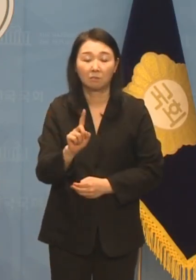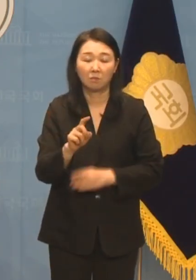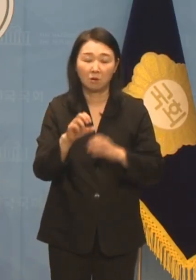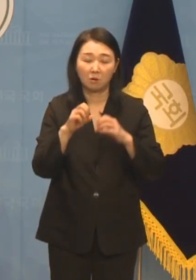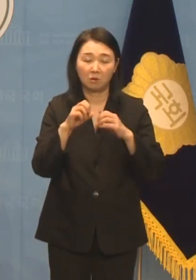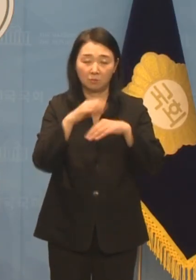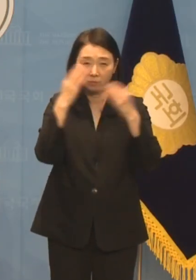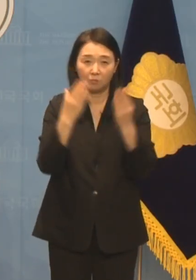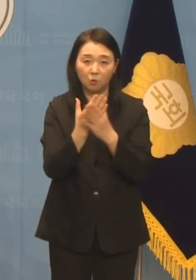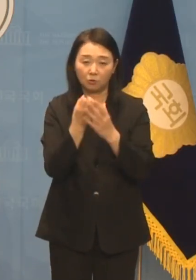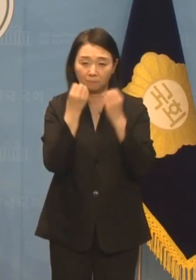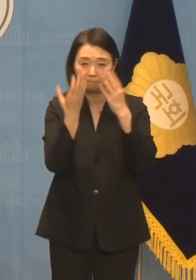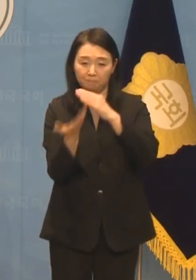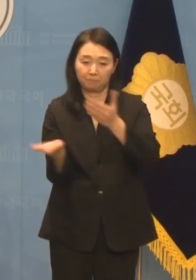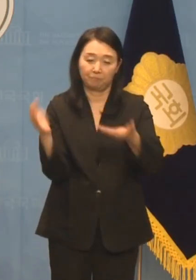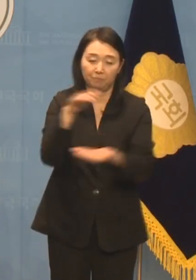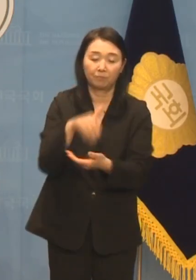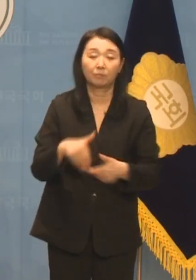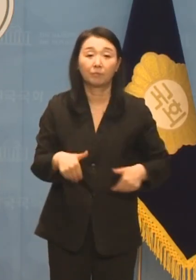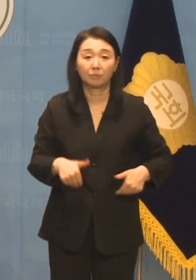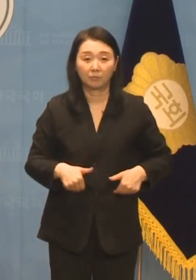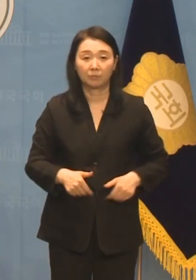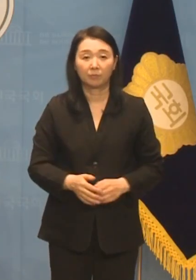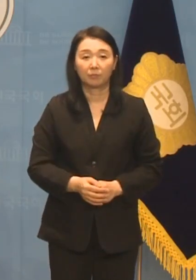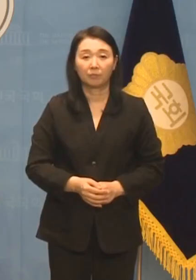대전환이 일어날 것입니다.